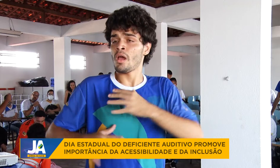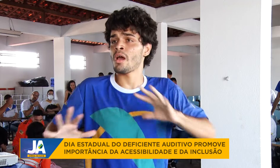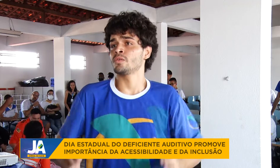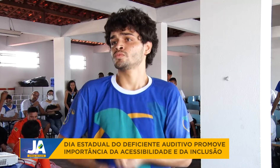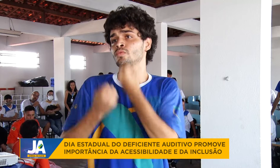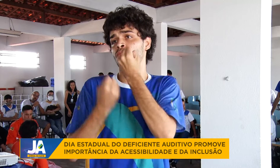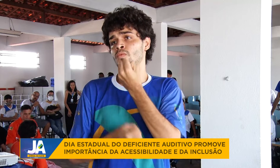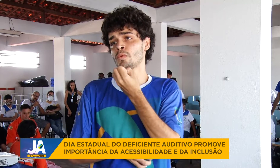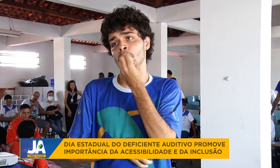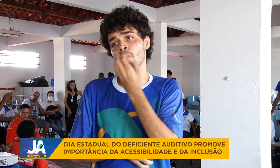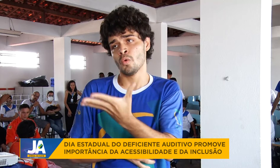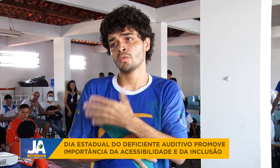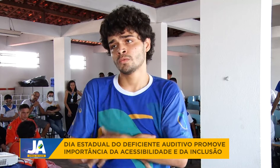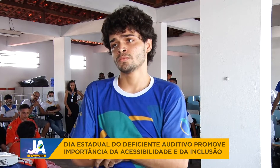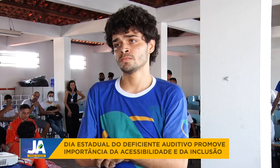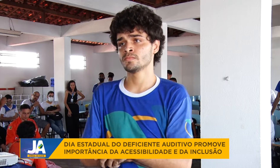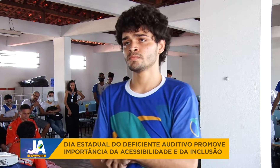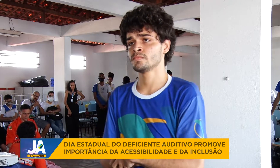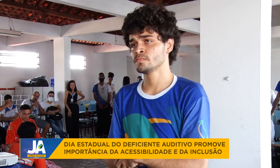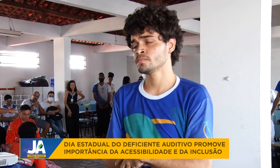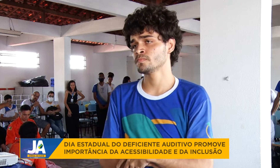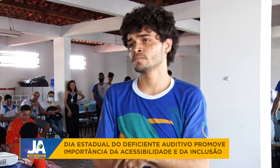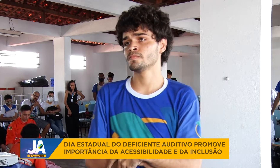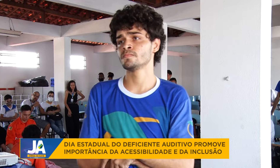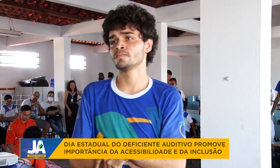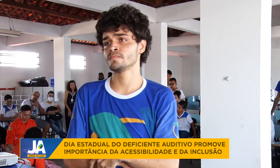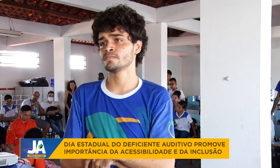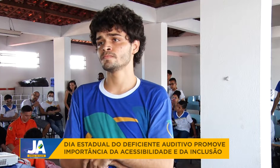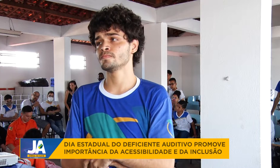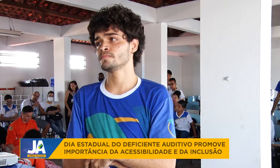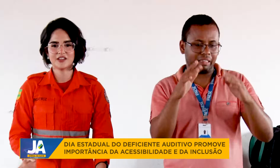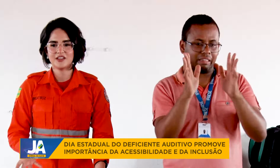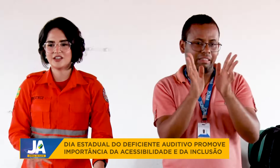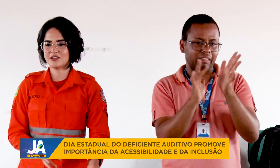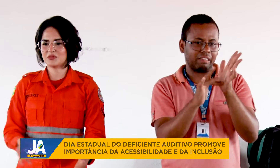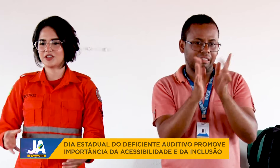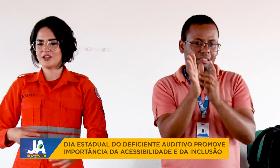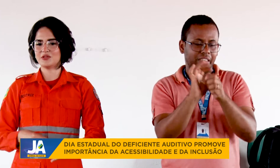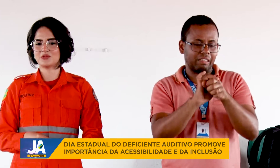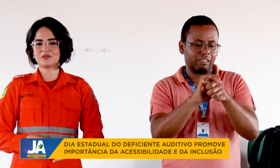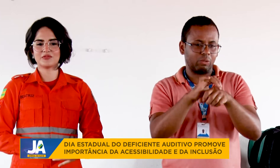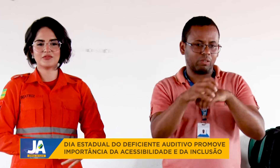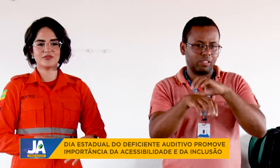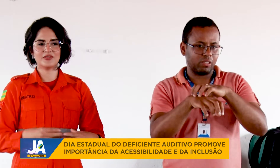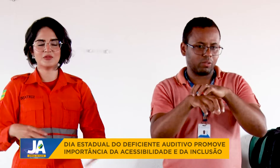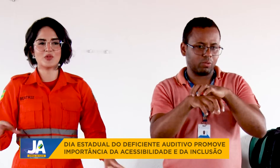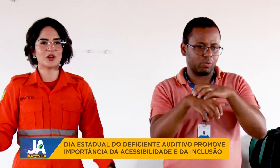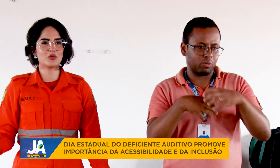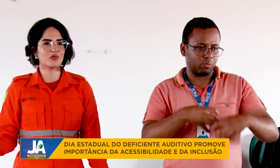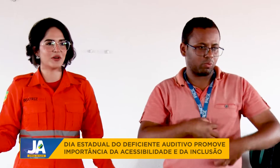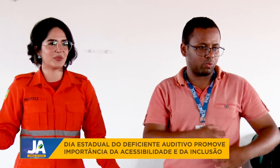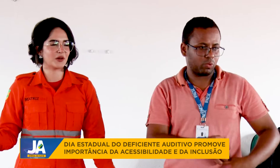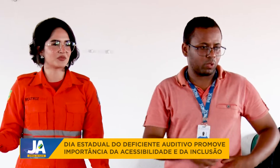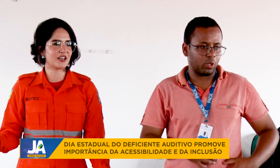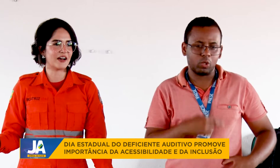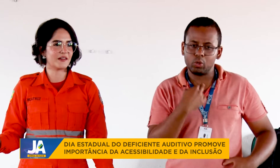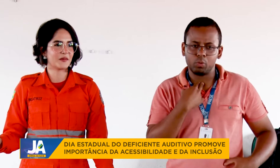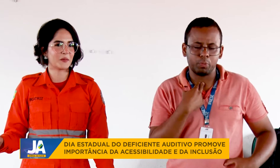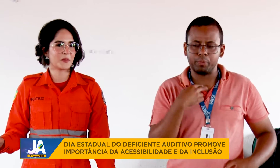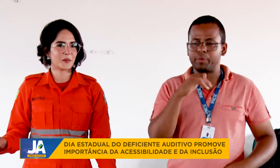quando encontrar alguém que precisa da nossa ajuda então é muito bom que eles estão fazendo aqui para cabo do Corpo de Bombeiros Beatriz Melo a oportunidade